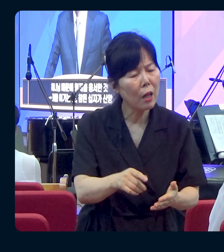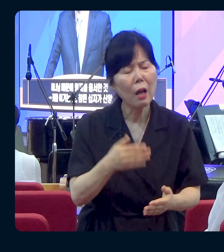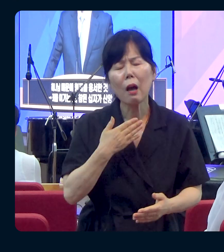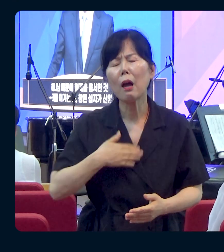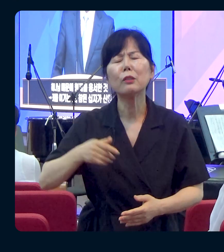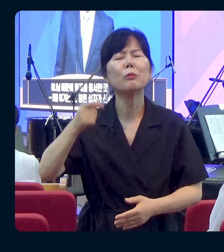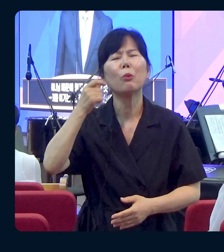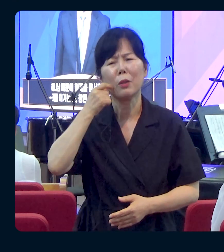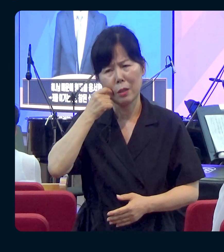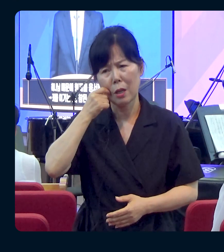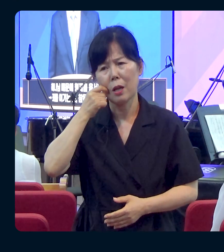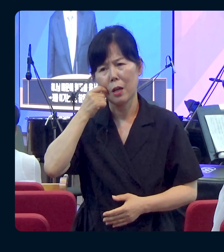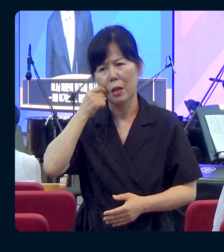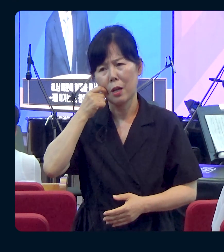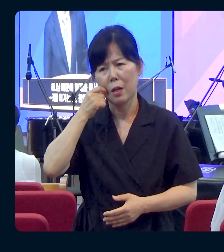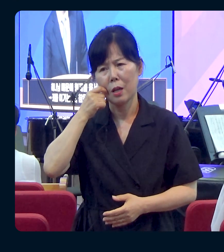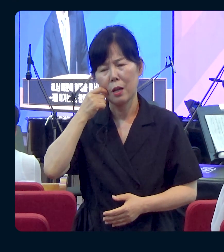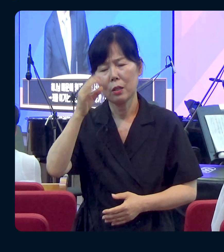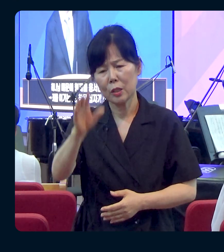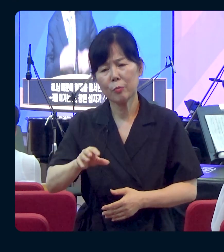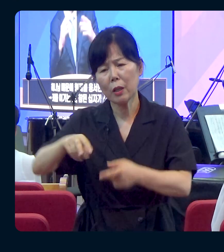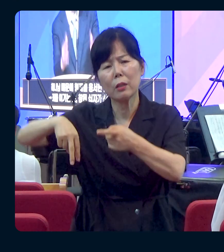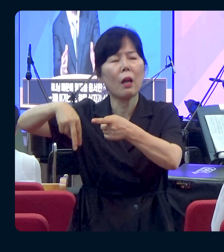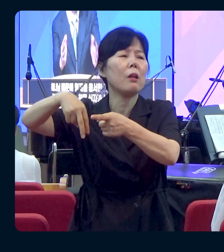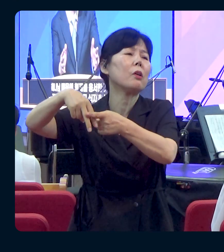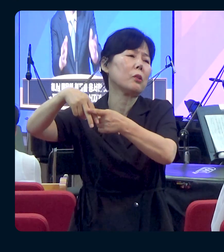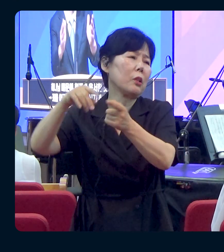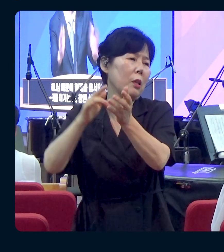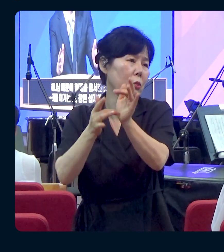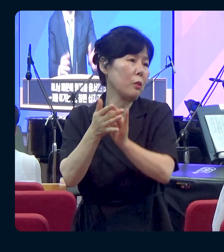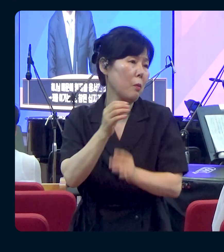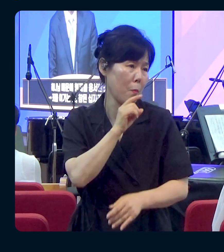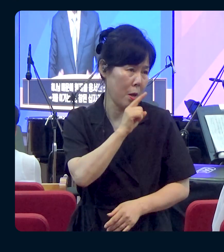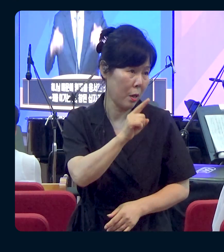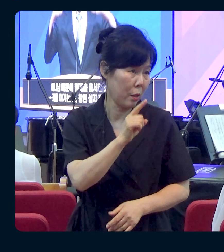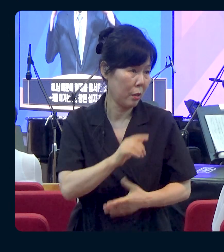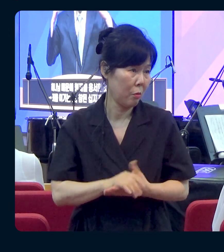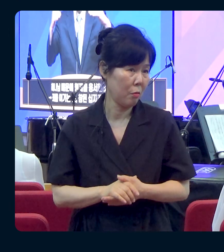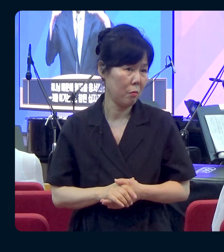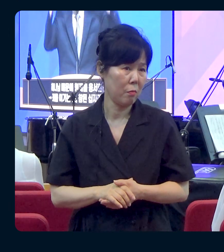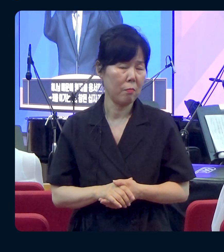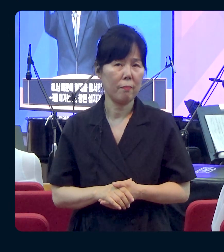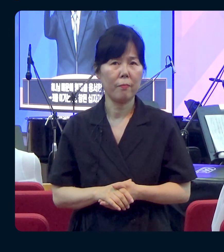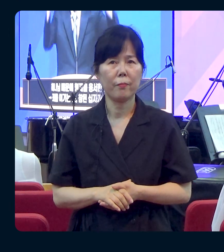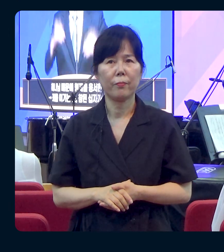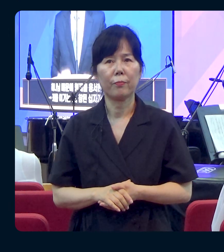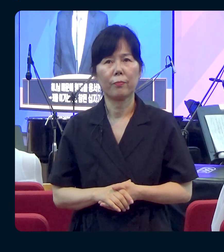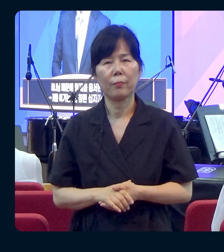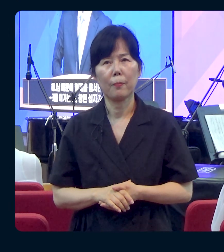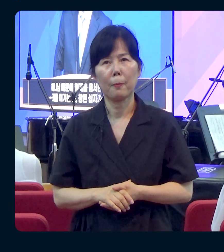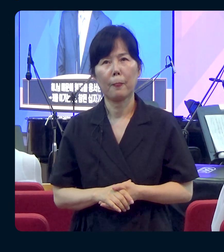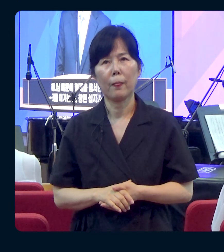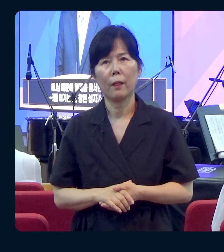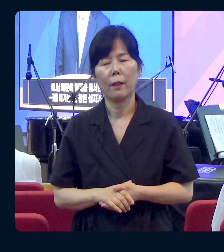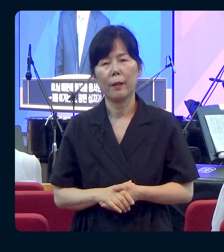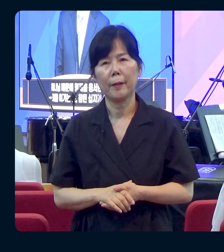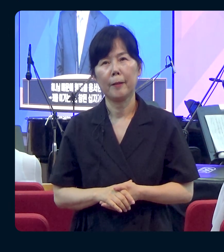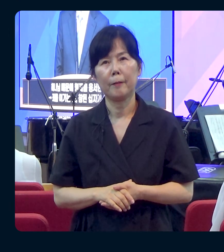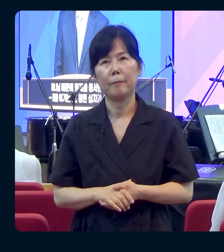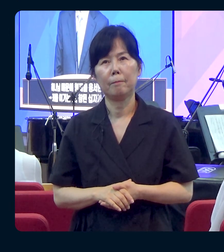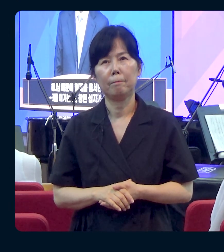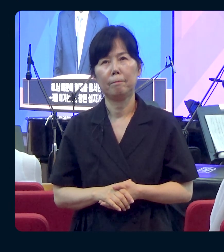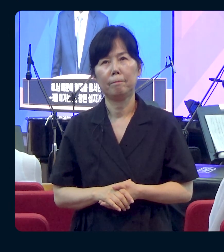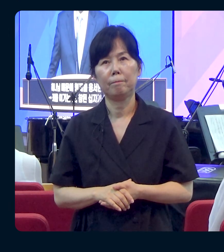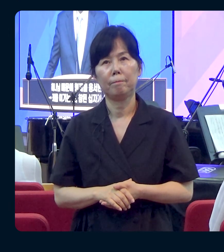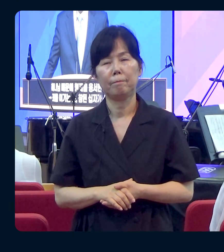저들이 하는 것을 알지 못함입니다. 십자가는 용서의 역사였어요. 이건 참된 십자가 신앙이기